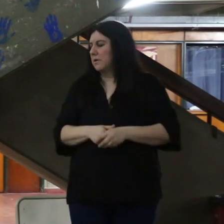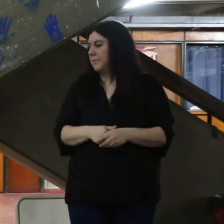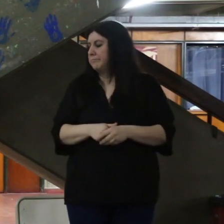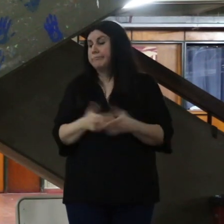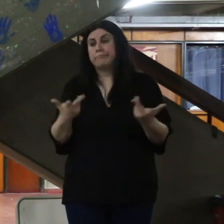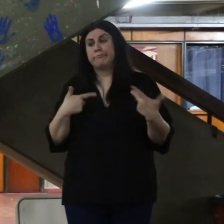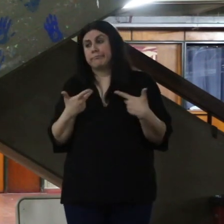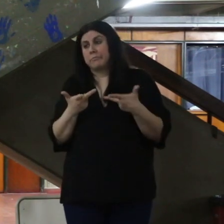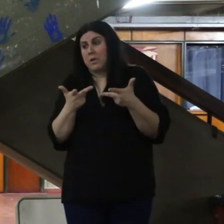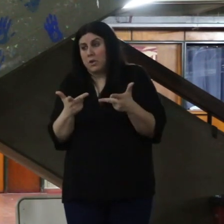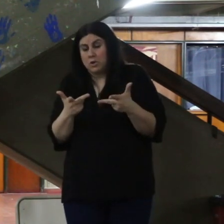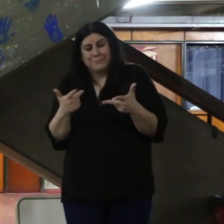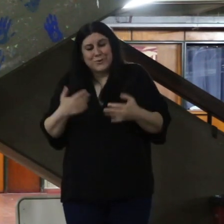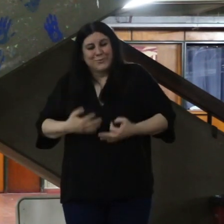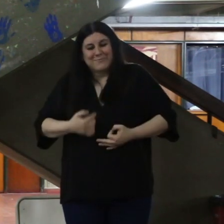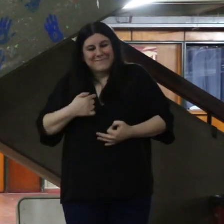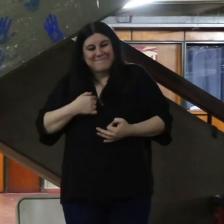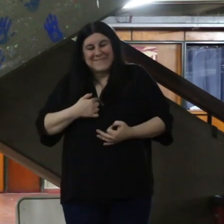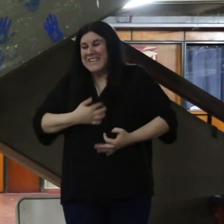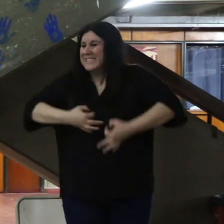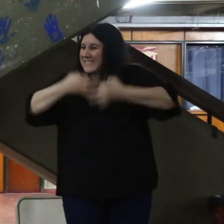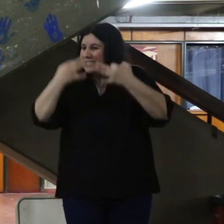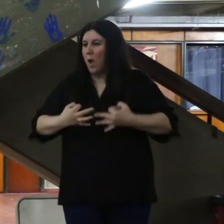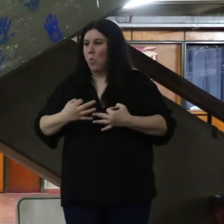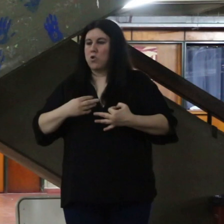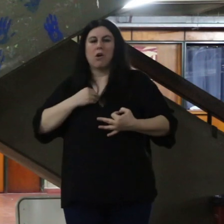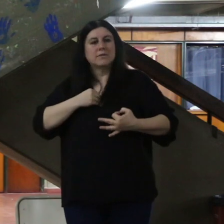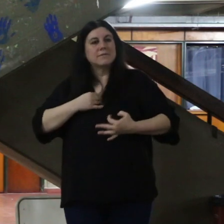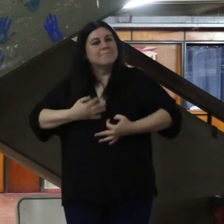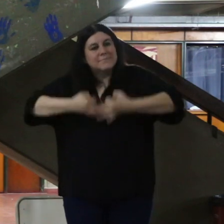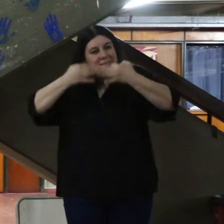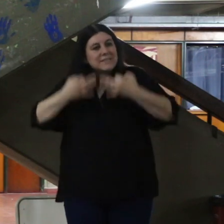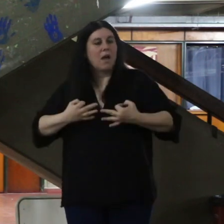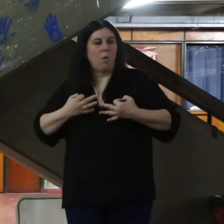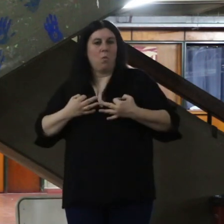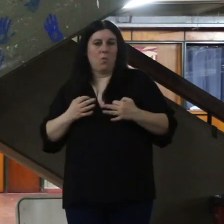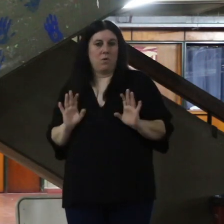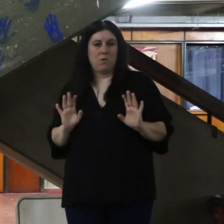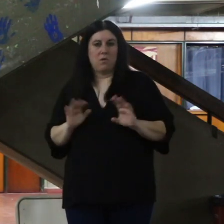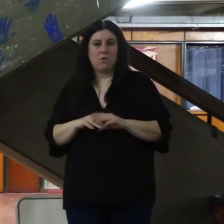lo estoy diciendo porque estoy profundamente convencido, ¿sí?, que